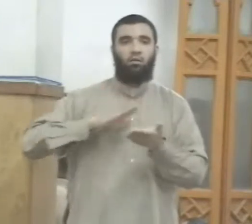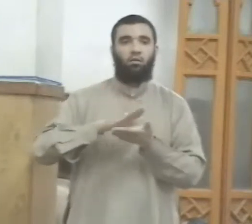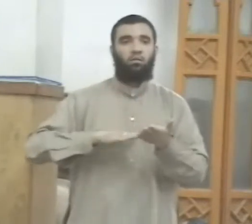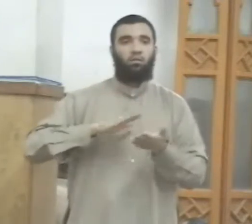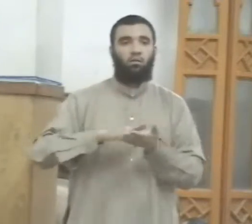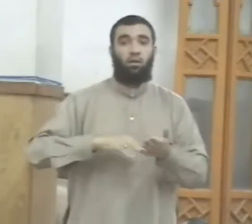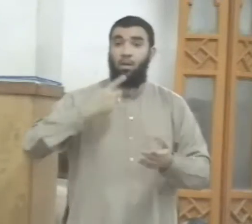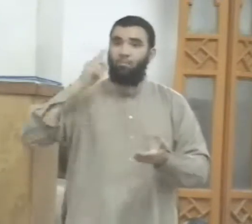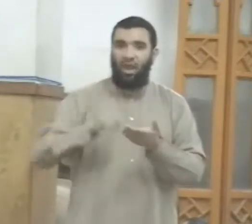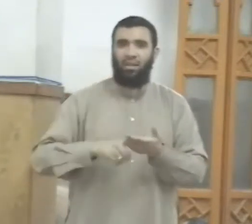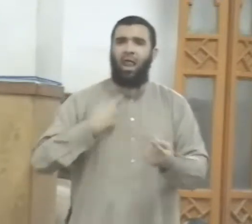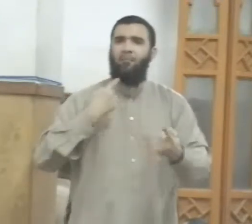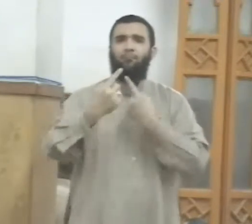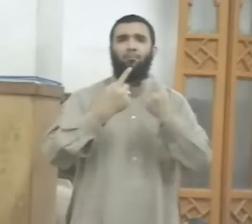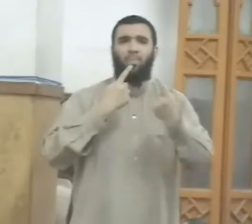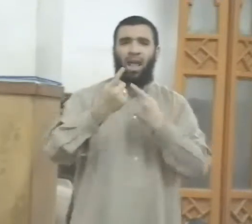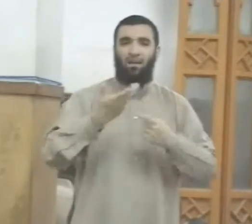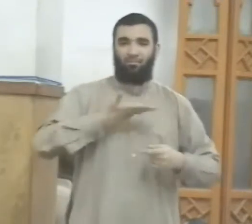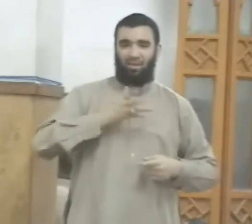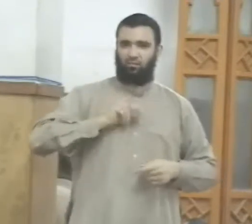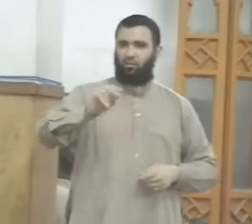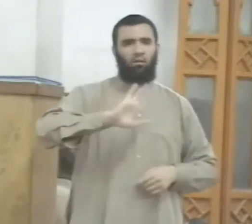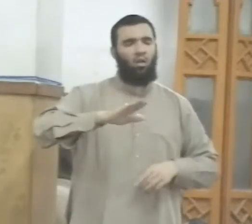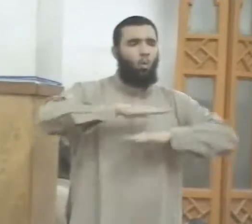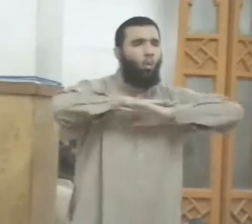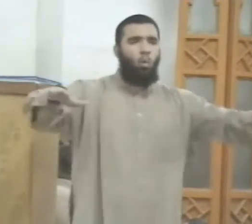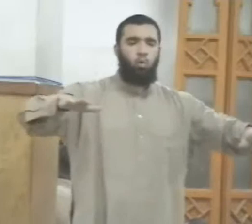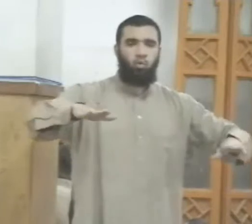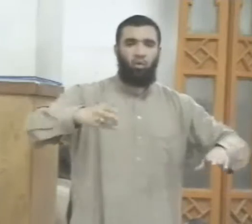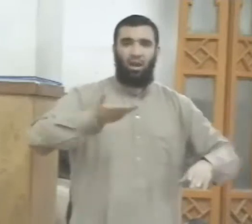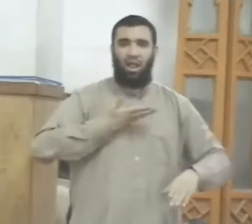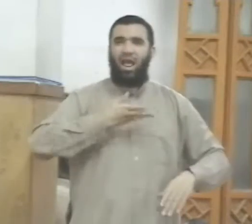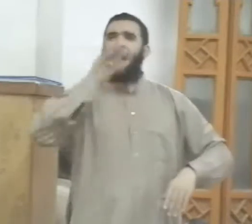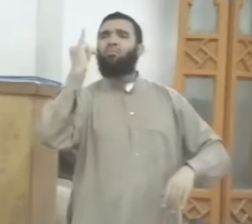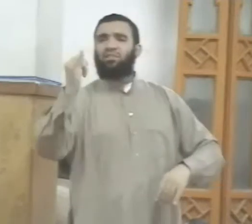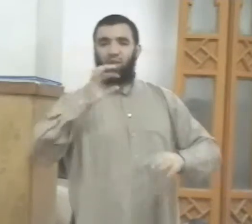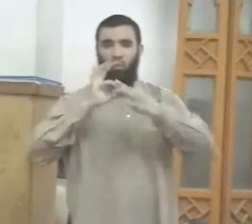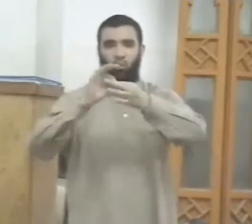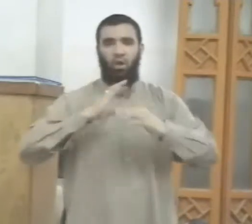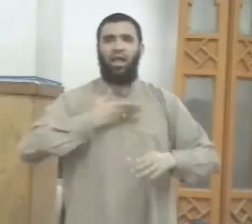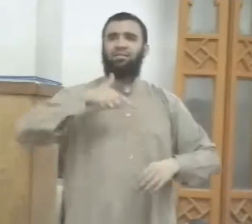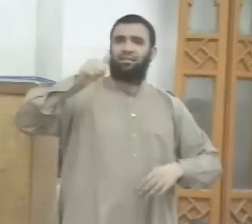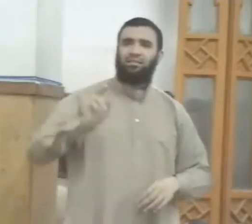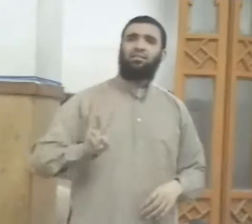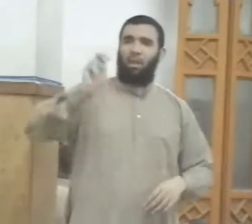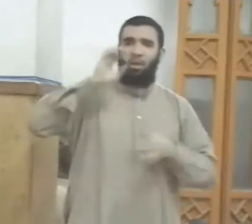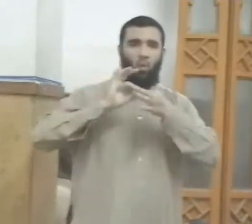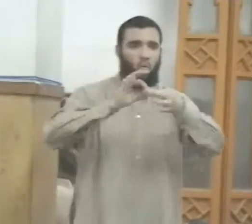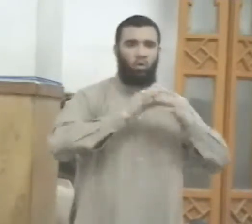أنا لا أكلم من كان في عمري، لا أكلم الخمسين ولا الستين ولا السبعين، فهذا